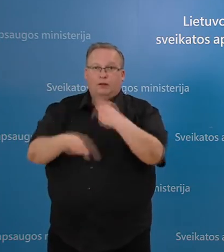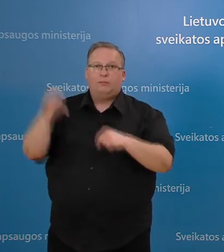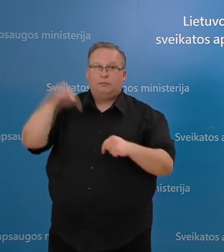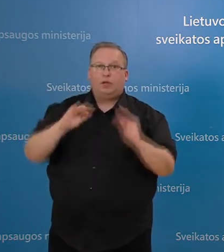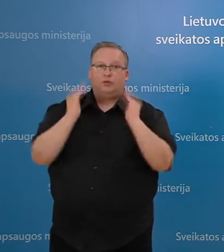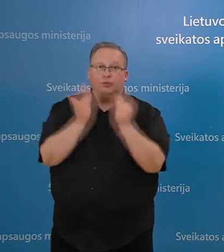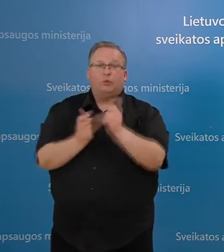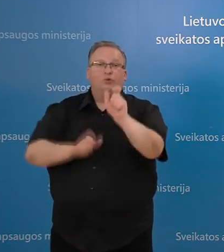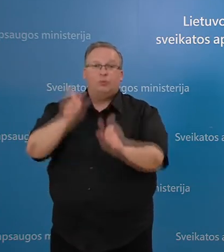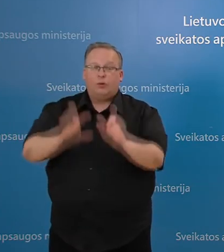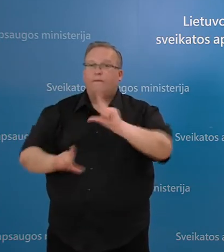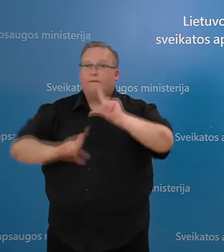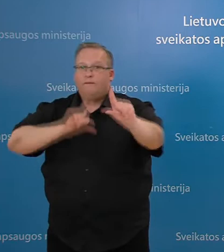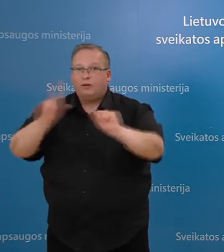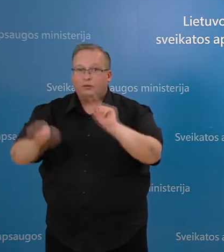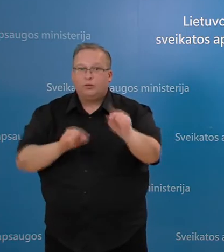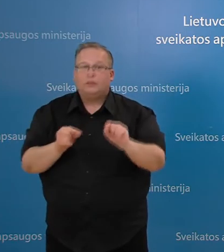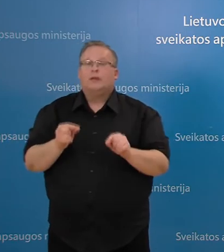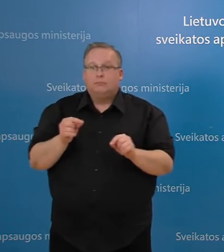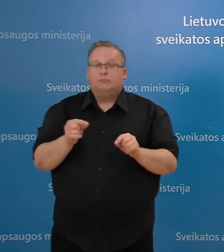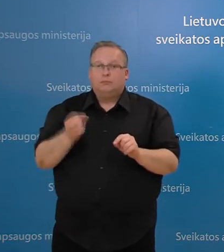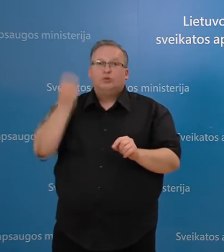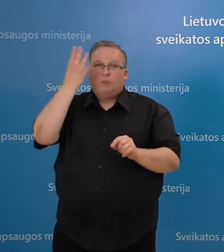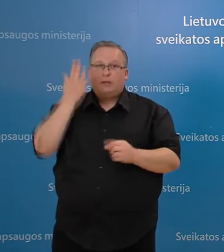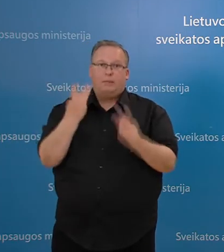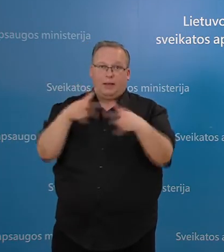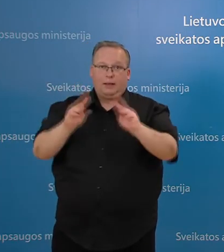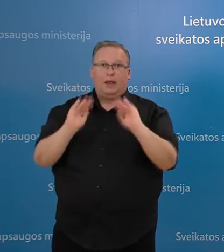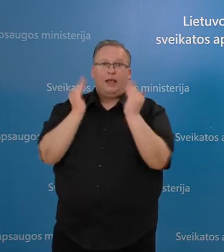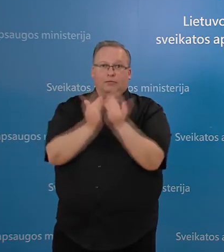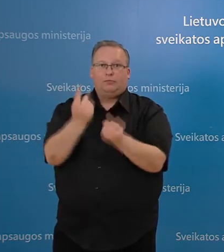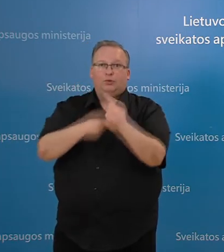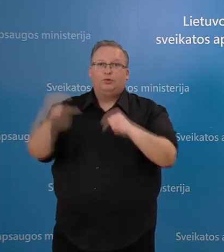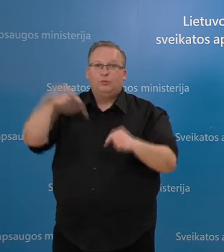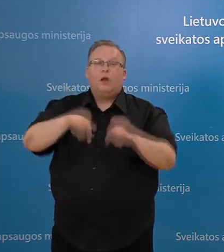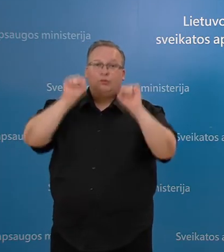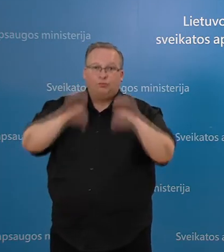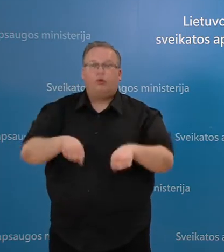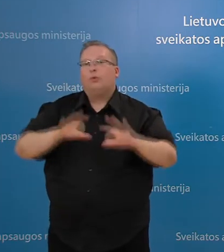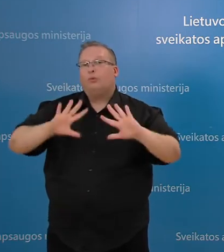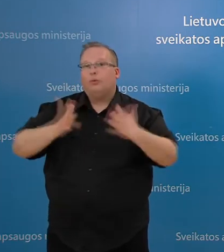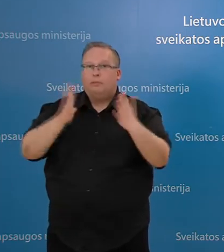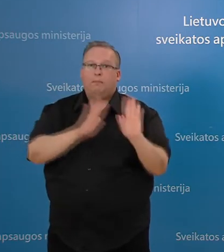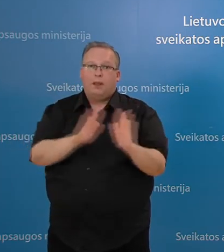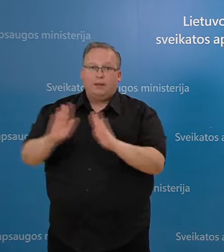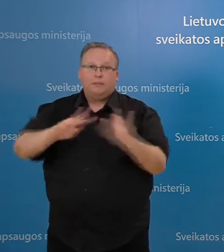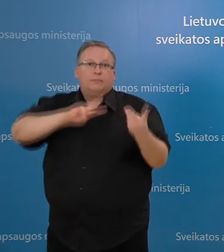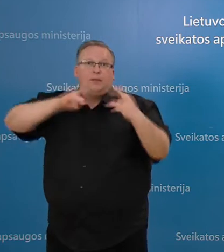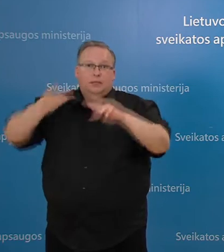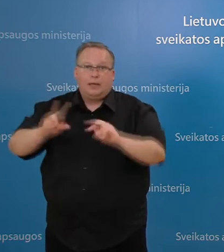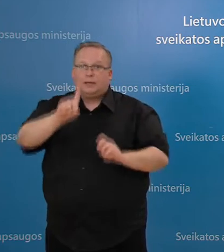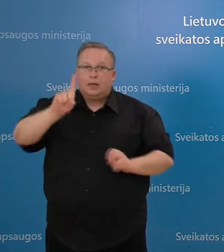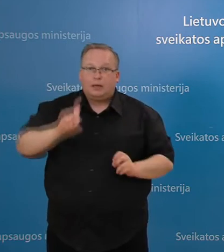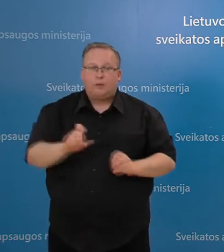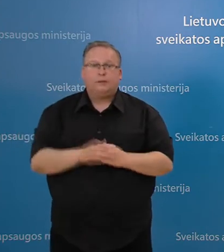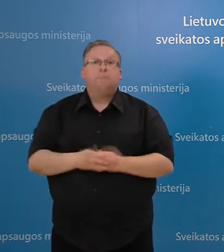žmonės vis tiek pažiūrės turėdami omenyje, kad nereikės izoliuotis, bet ar gali būti taip, kad situacija gali keistis? Ačiū. Tai tikrai